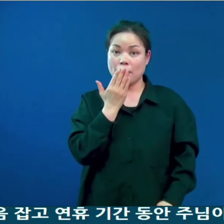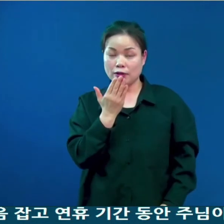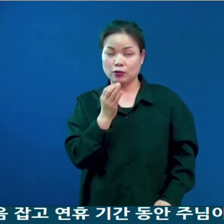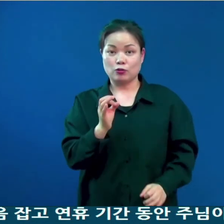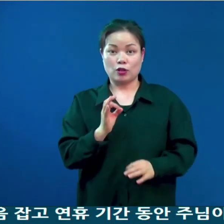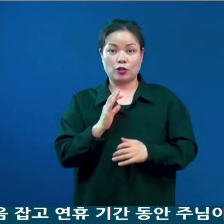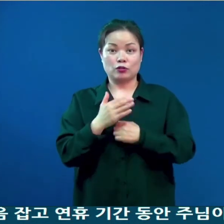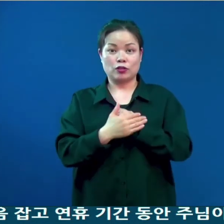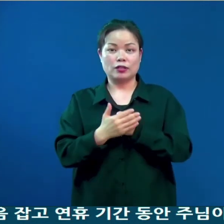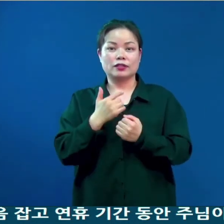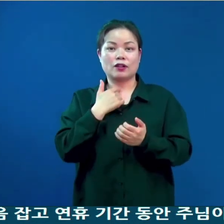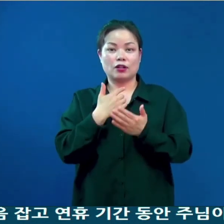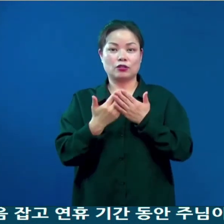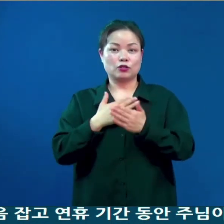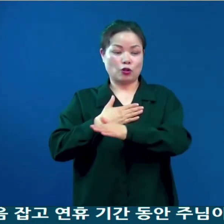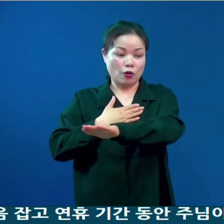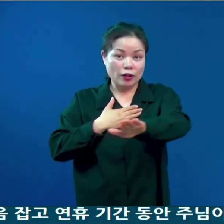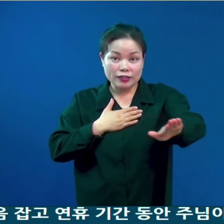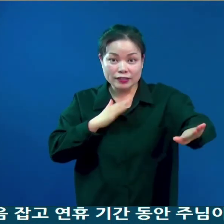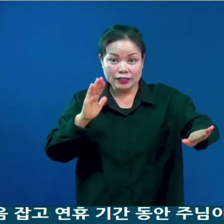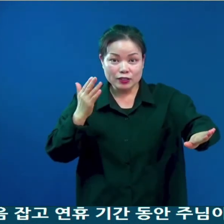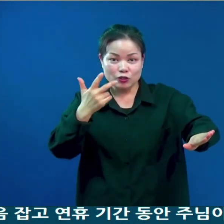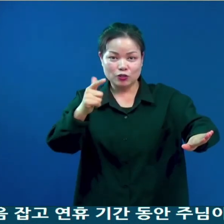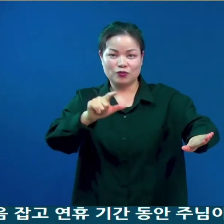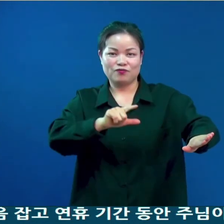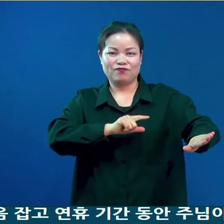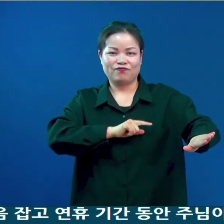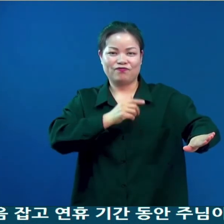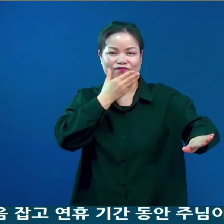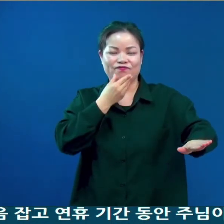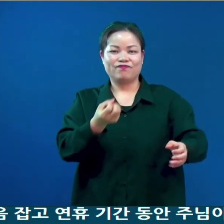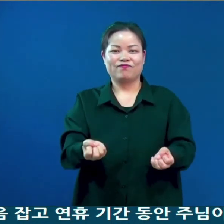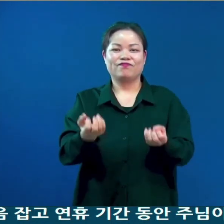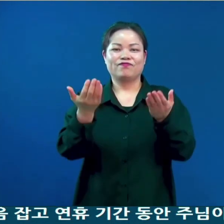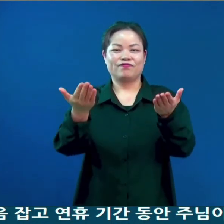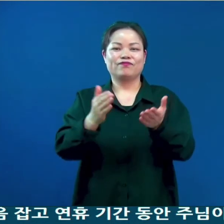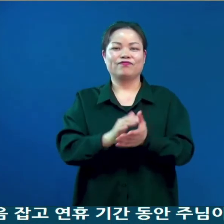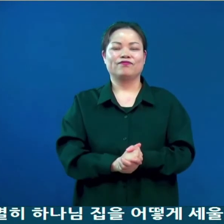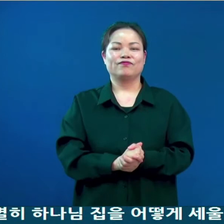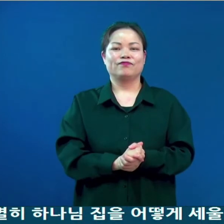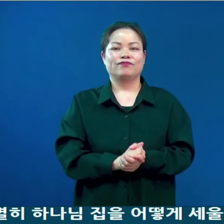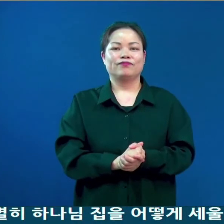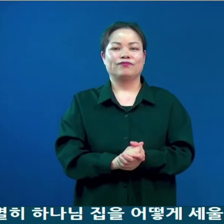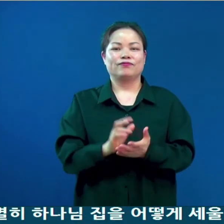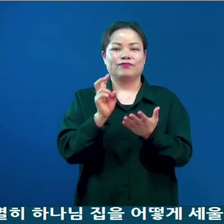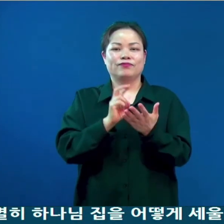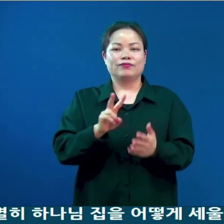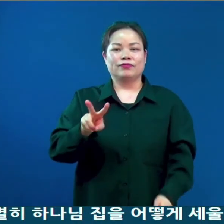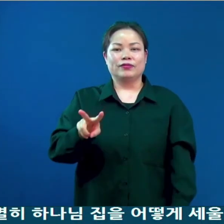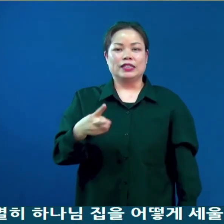놀라운 은혜를 경험하는 저와 여러분이 되시기를 주님의 이름으로 축복합니다. 이제 찬송가